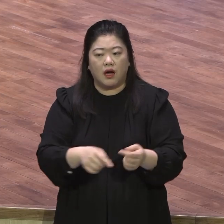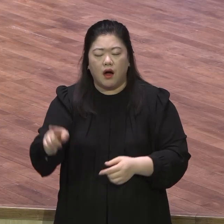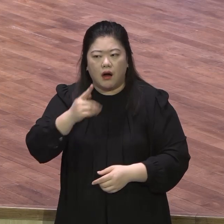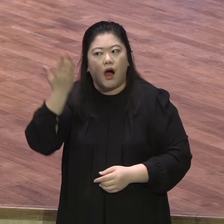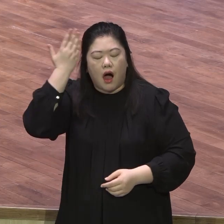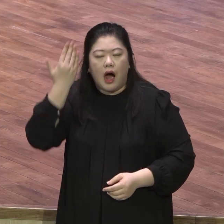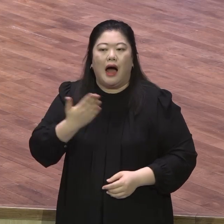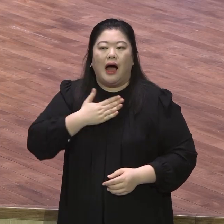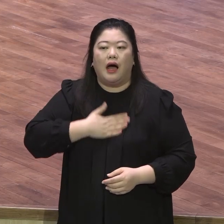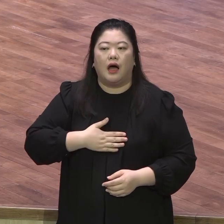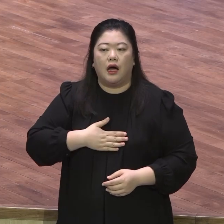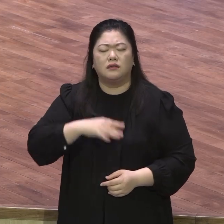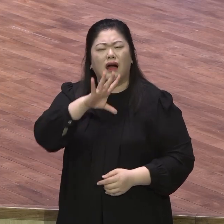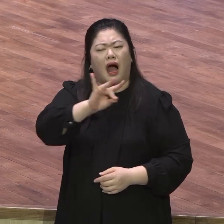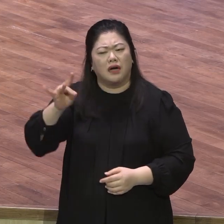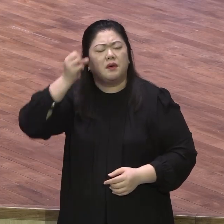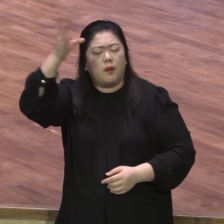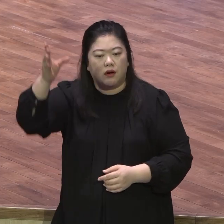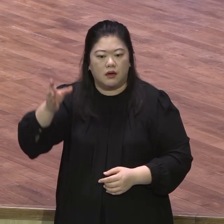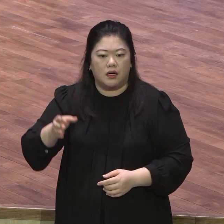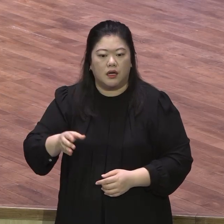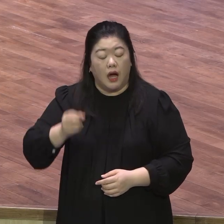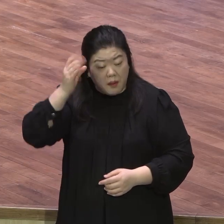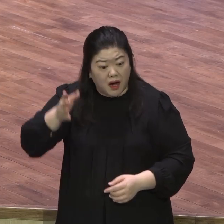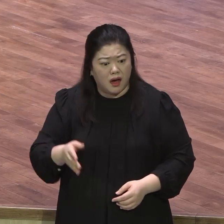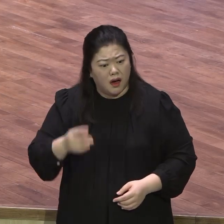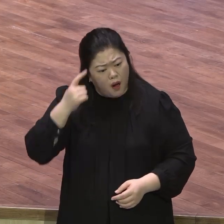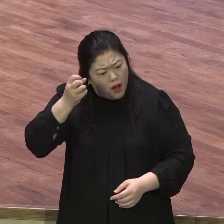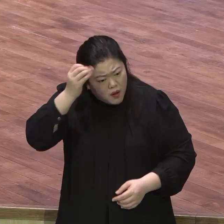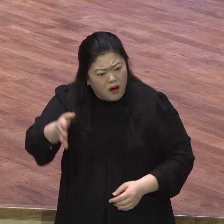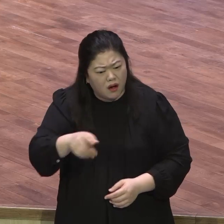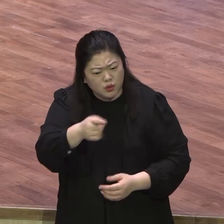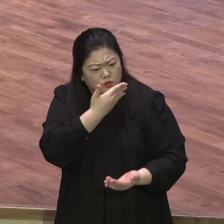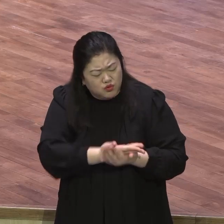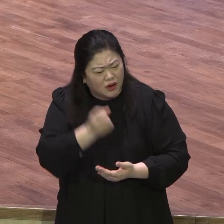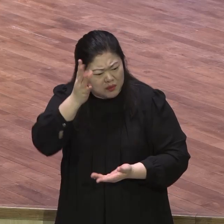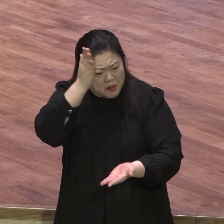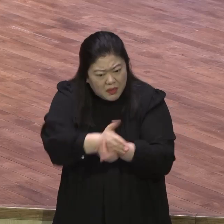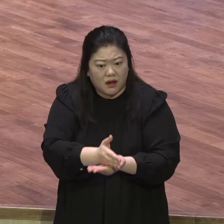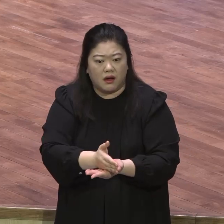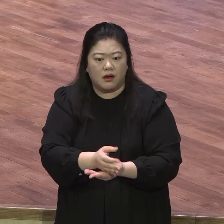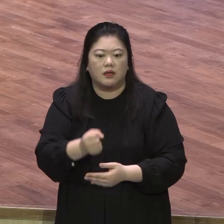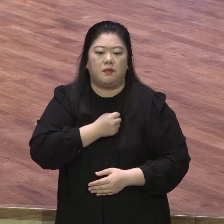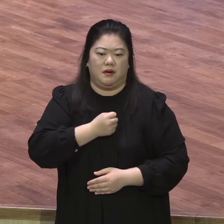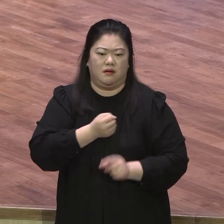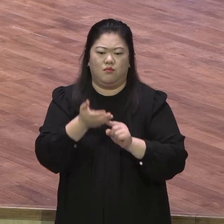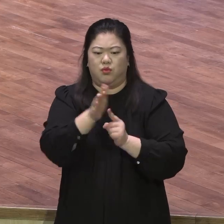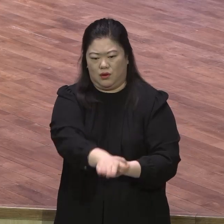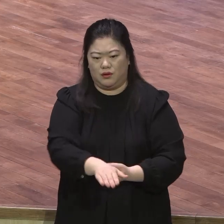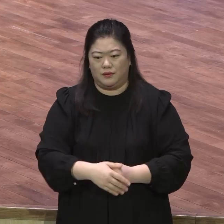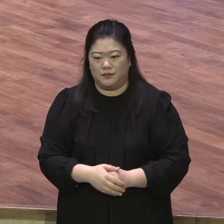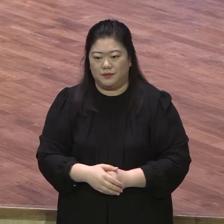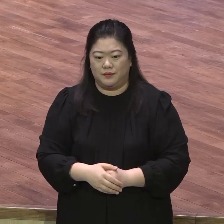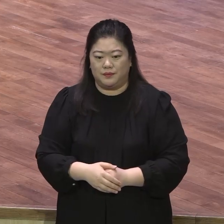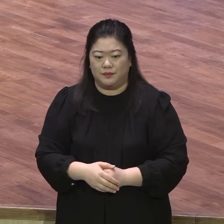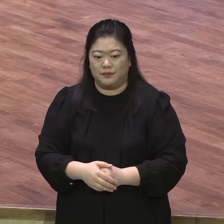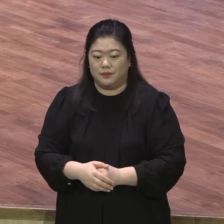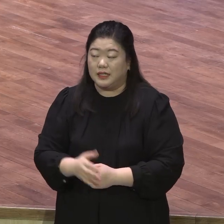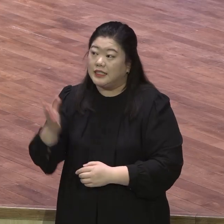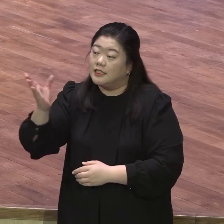안에 성령이 와 계시는데 성전된 비밀 너희 몸이 성전인데 성전이 함께 모이는 이